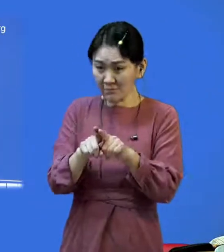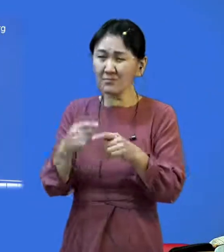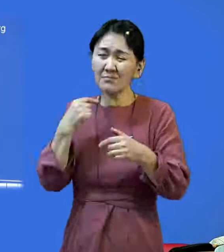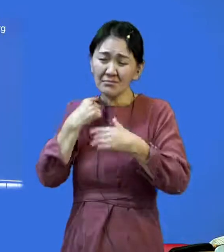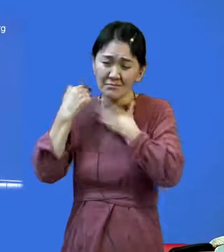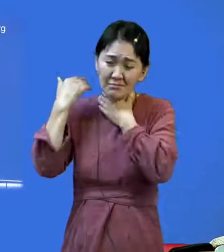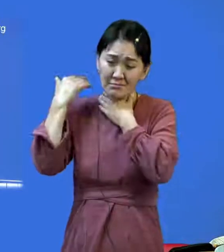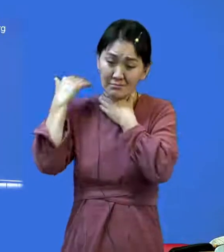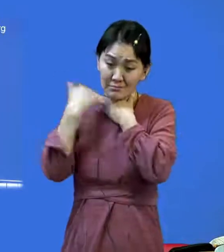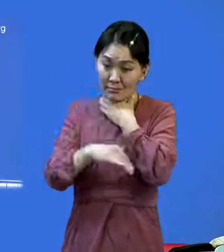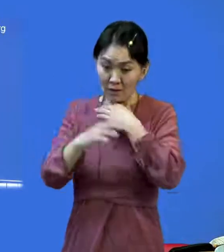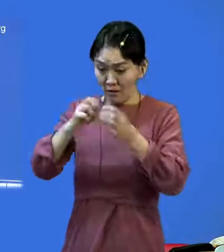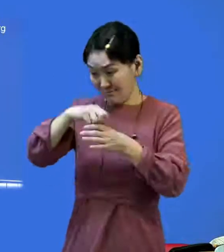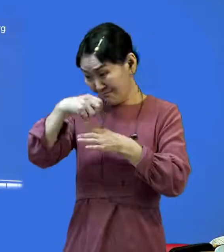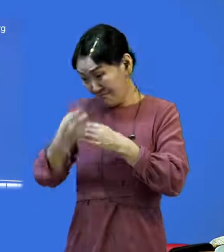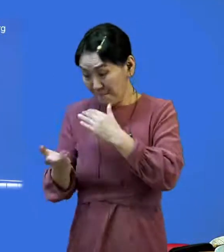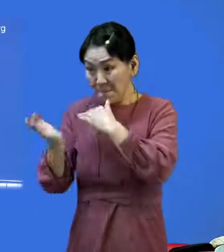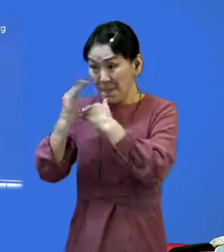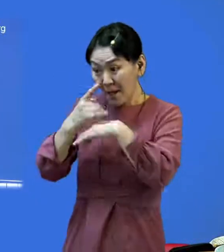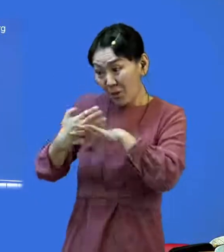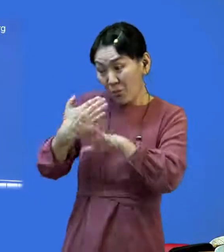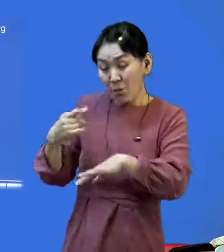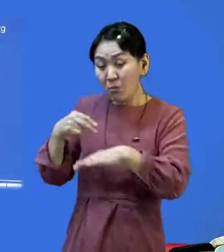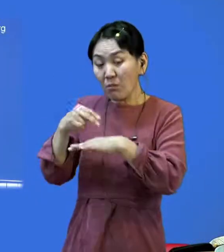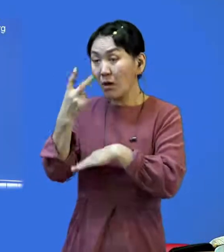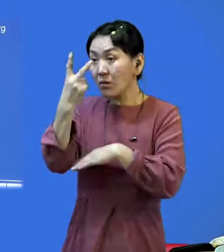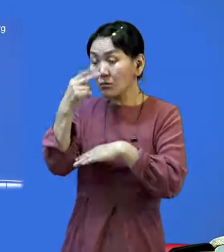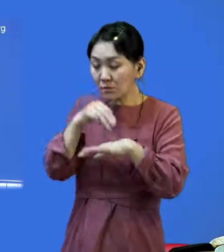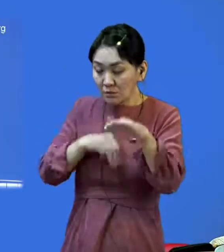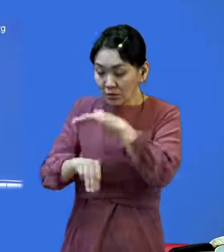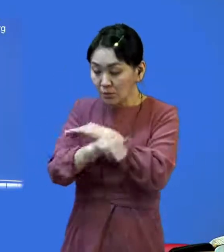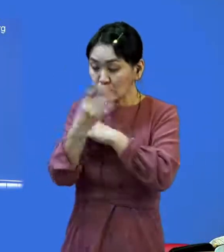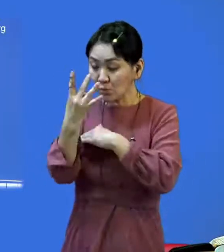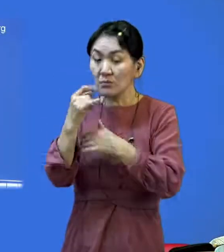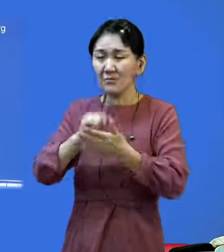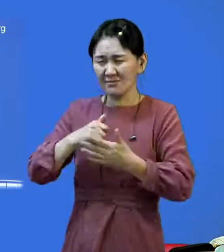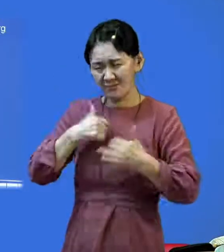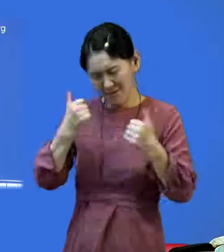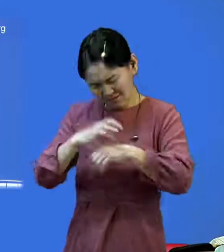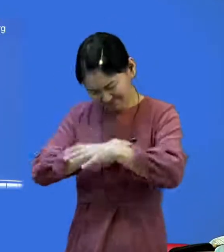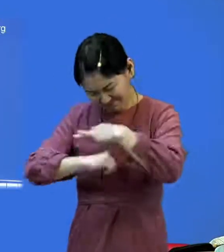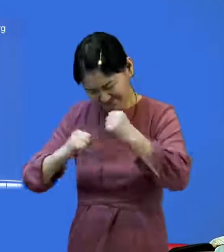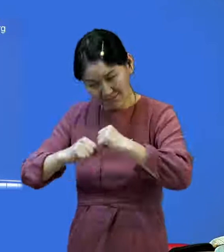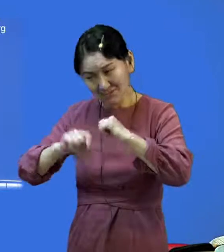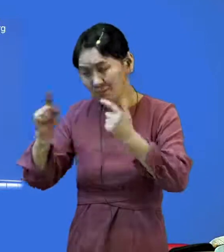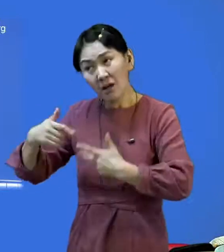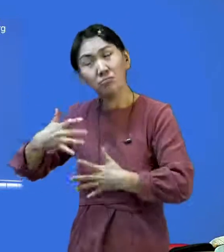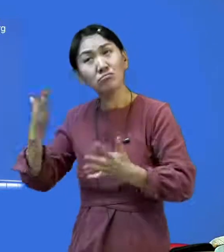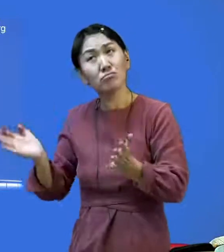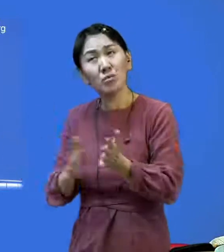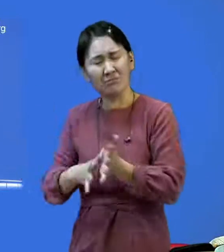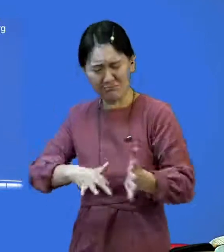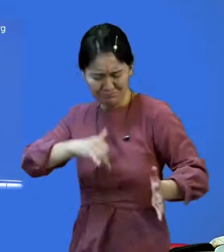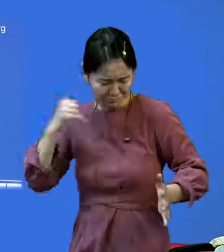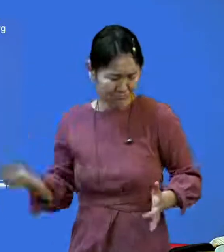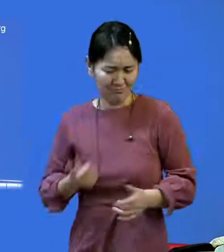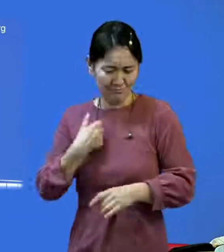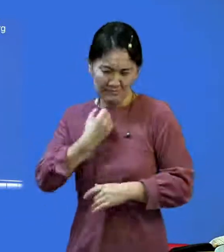хоолоогоо хэрчүүлж өхөөс өмнө 1-р тим 2-р Тимот 4-дээс харуул би сайн дэмжлэр тэмцсэн замаа дуусгасан итгэлээ сахисан.